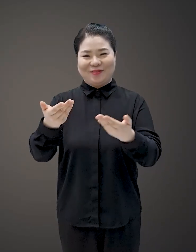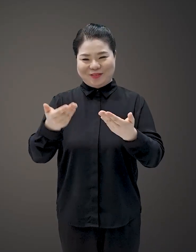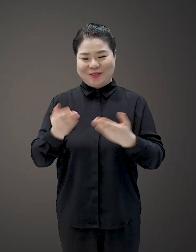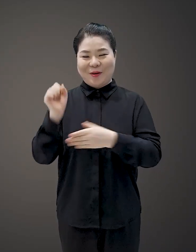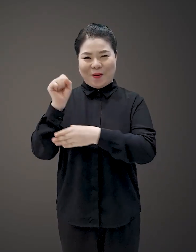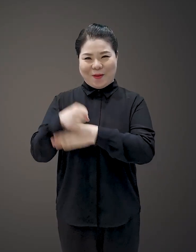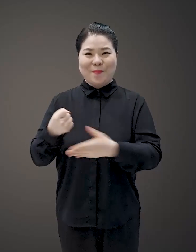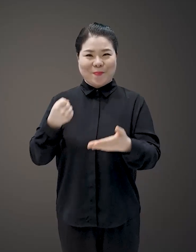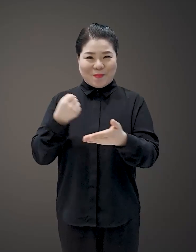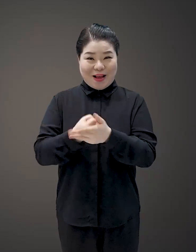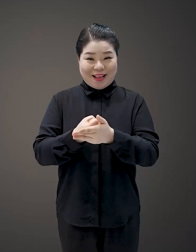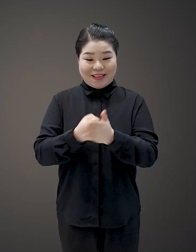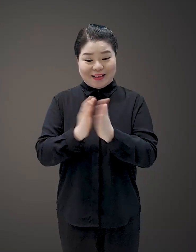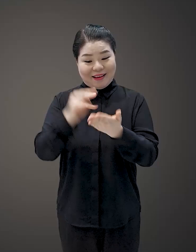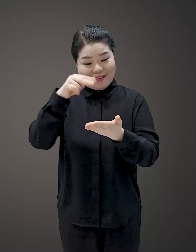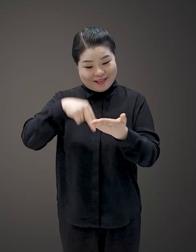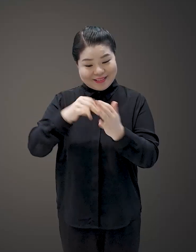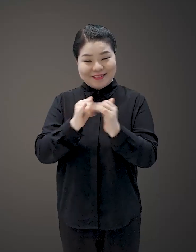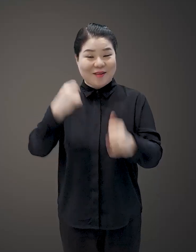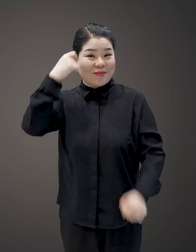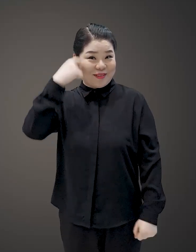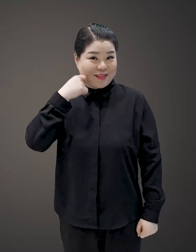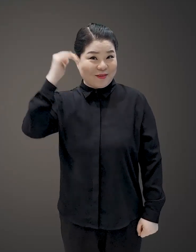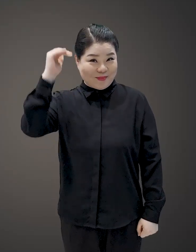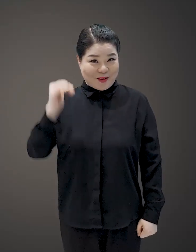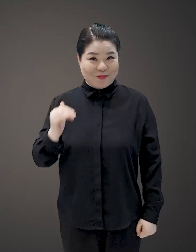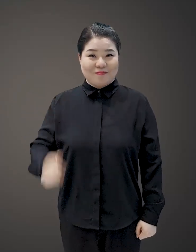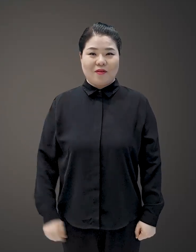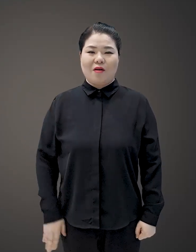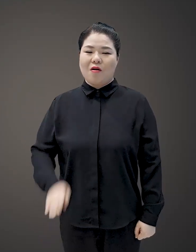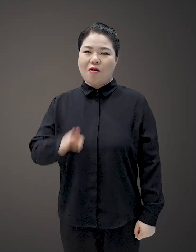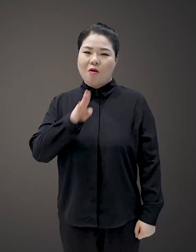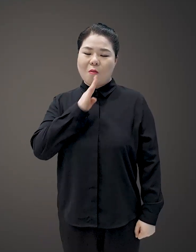중에서 아주 오래오래